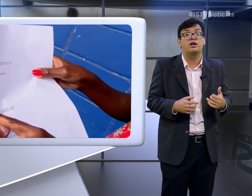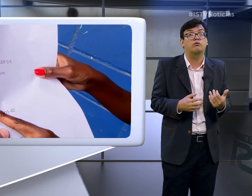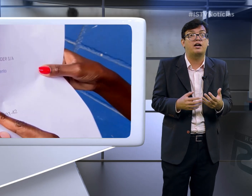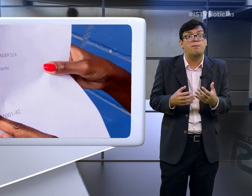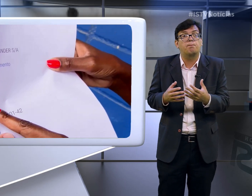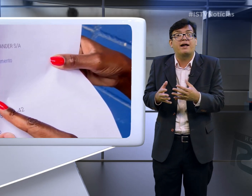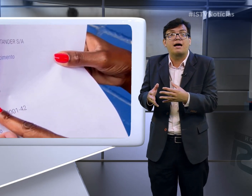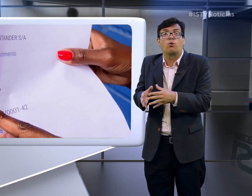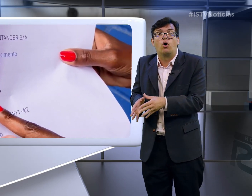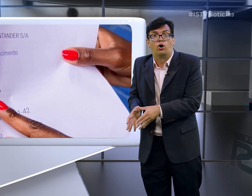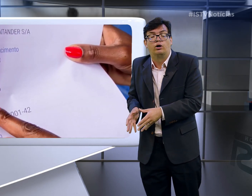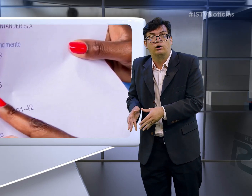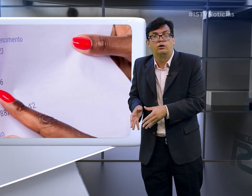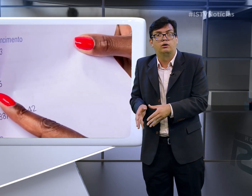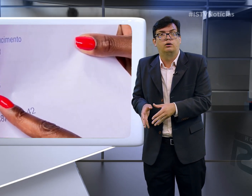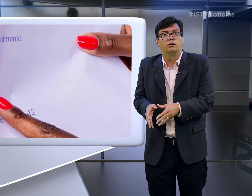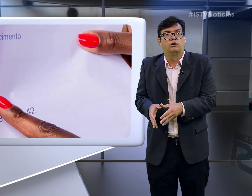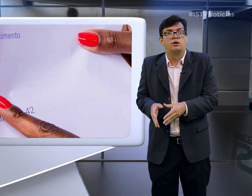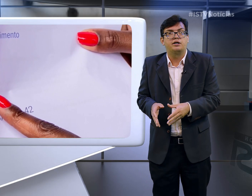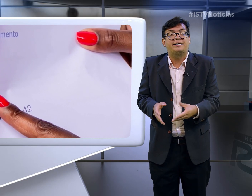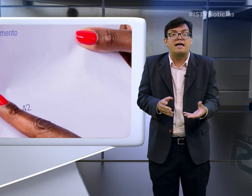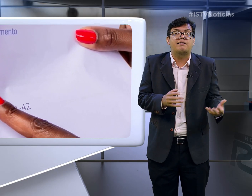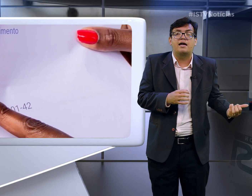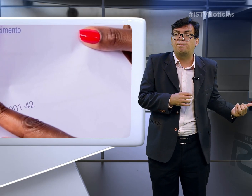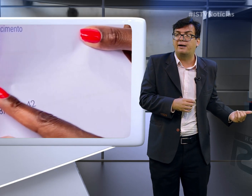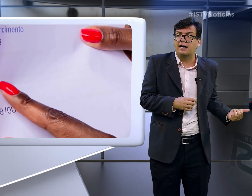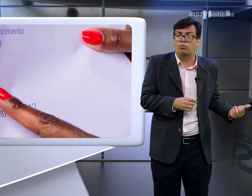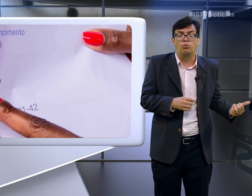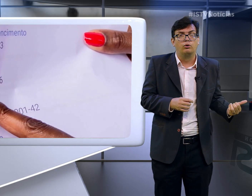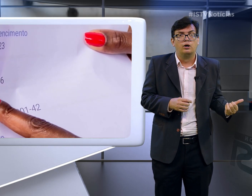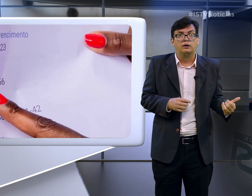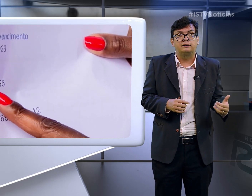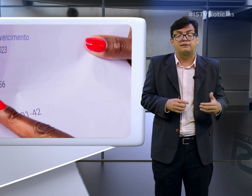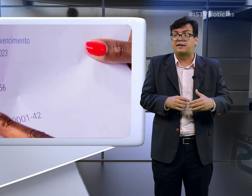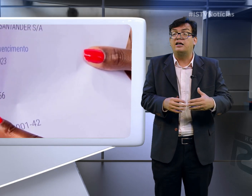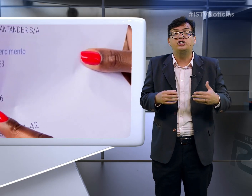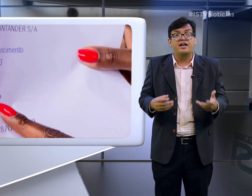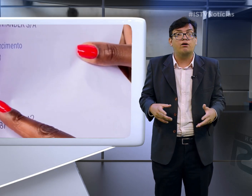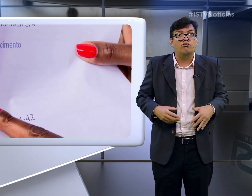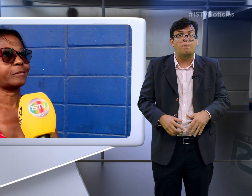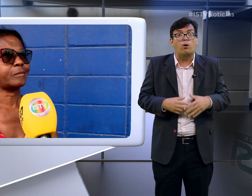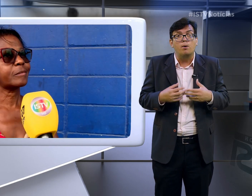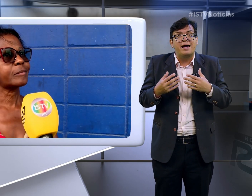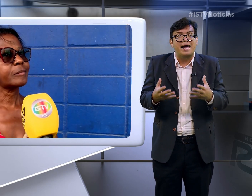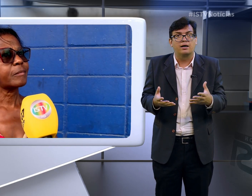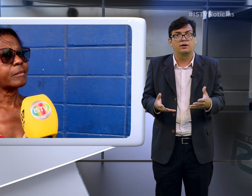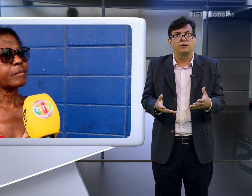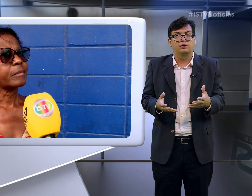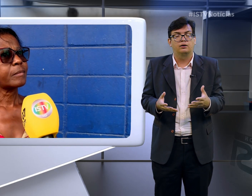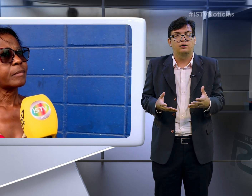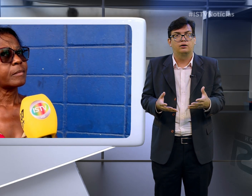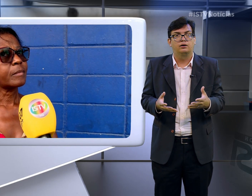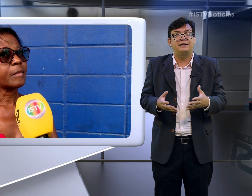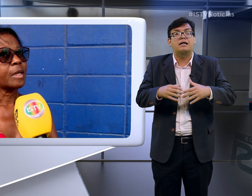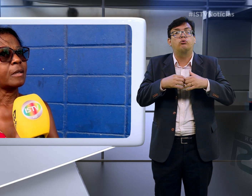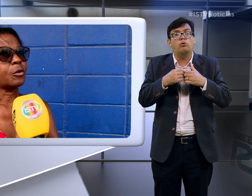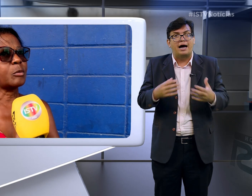não têm emprego. E quem tem emprego tem dinheiro só para comer. E tá tudo